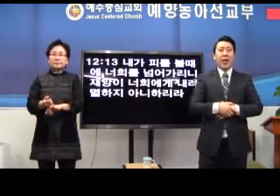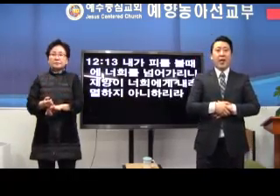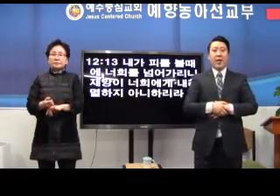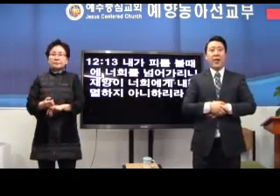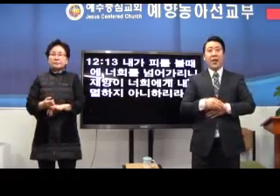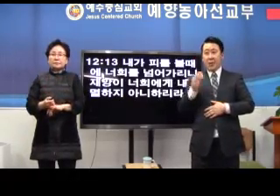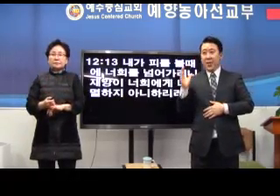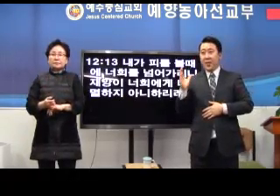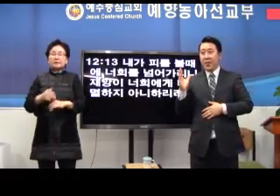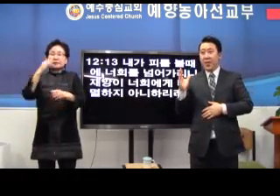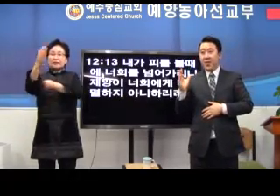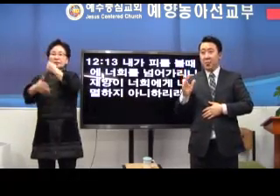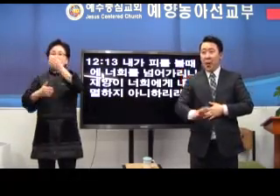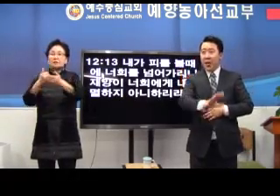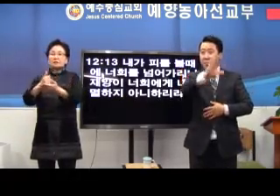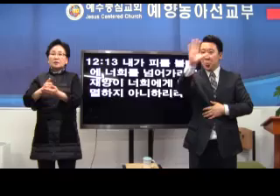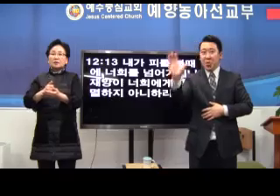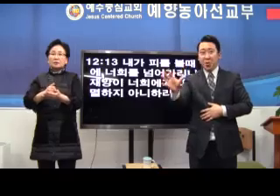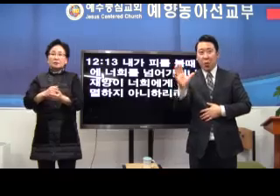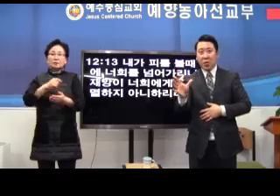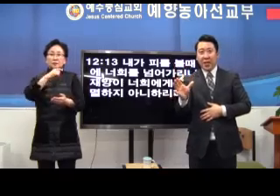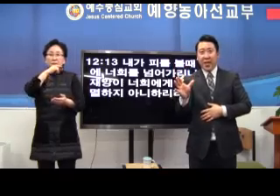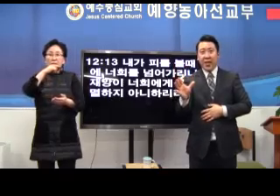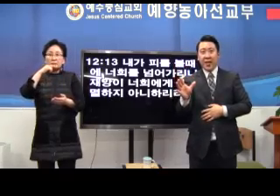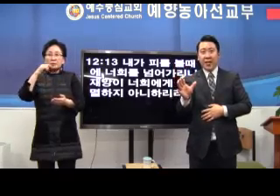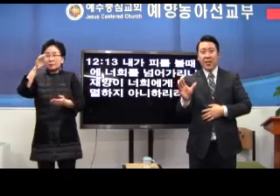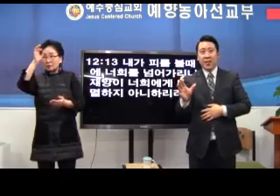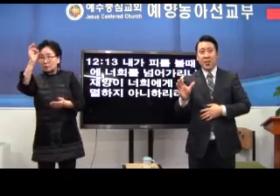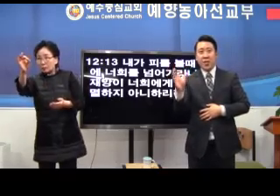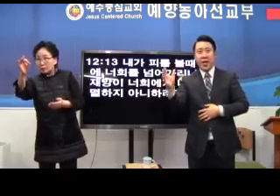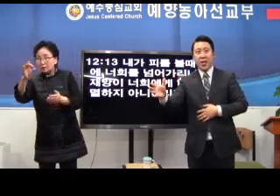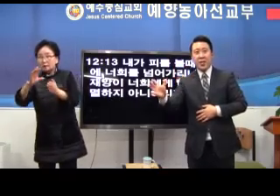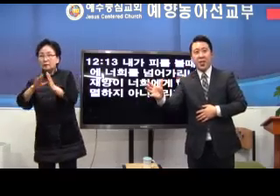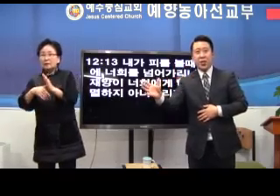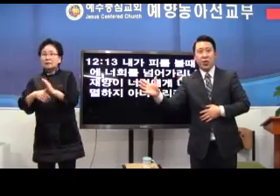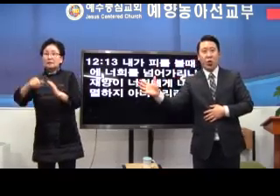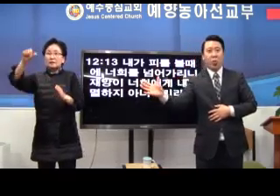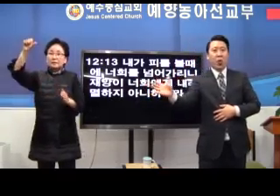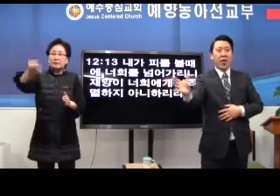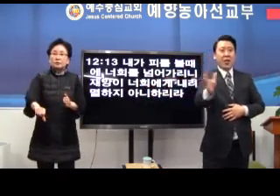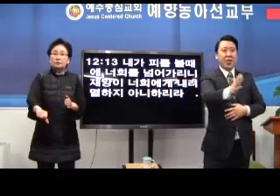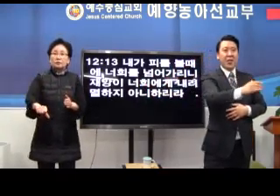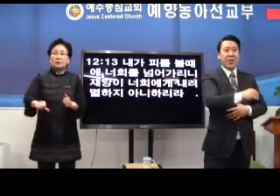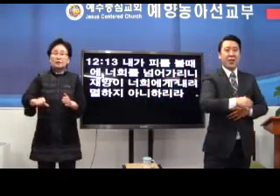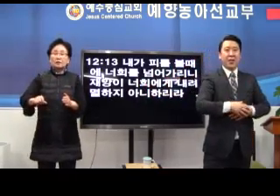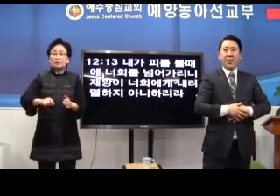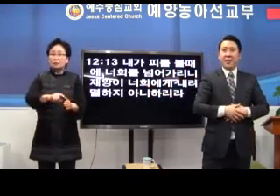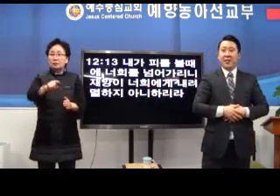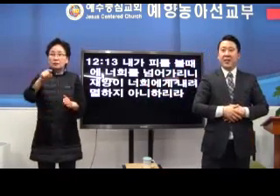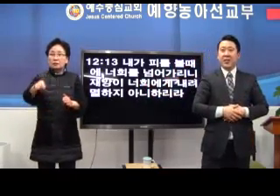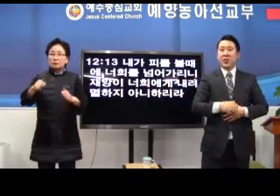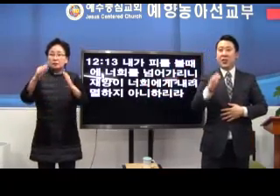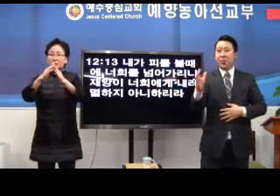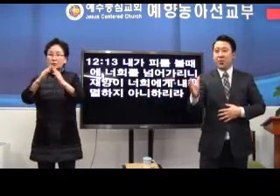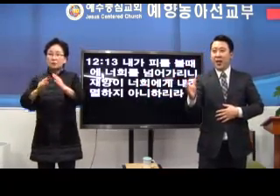내가 하나님이 바른 피를 볼 때에 재앙이 넘어가리니 그 집은